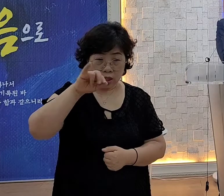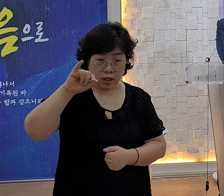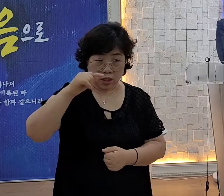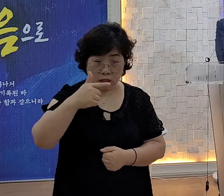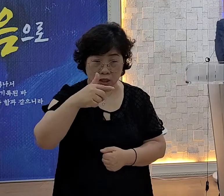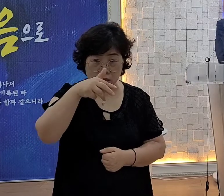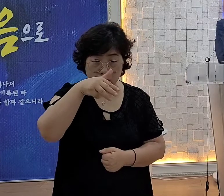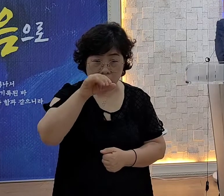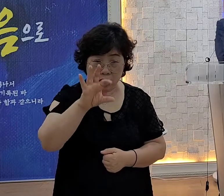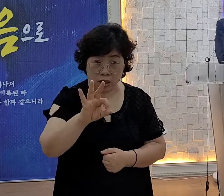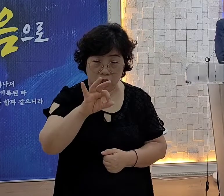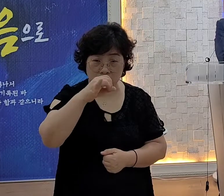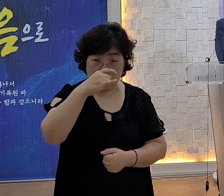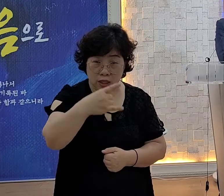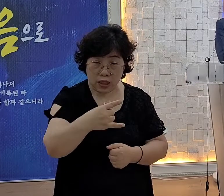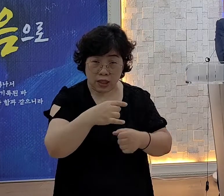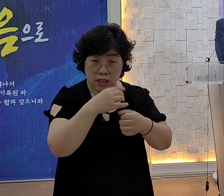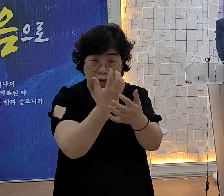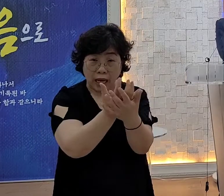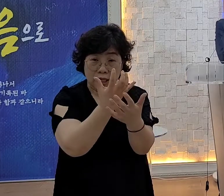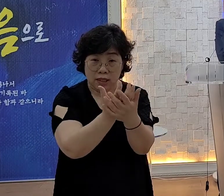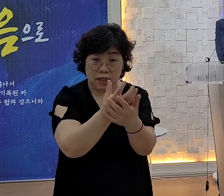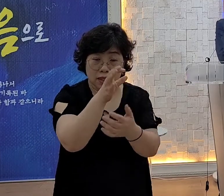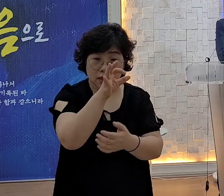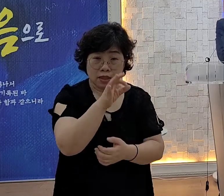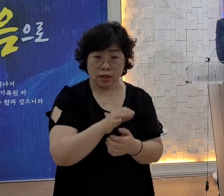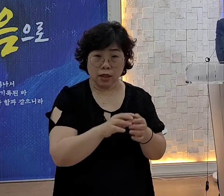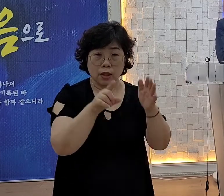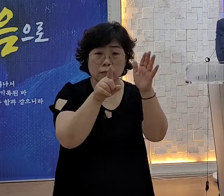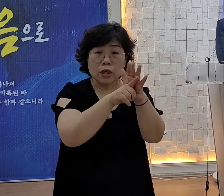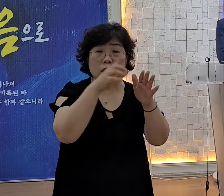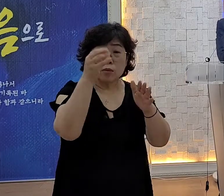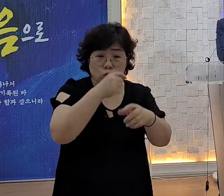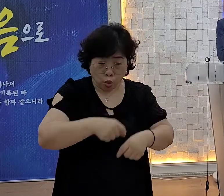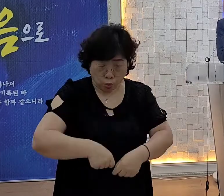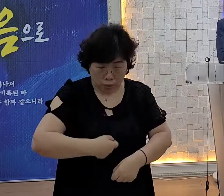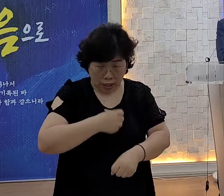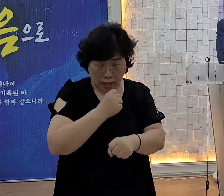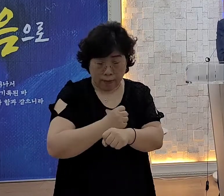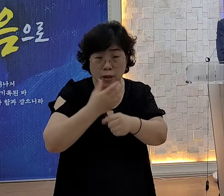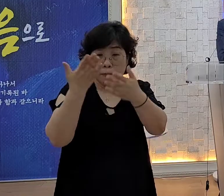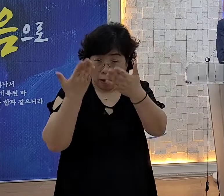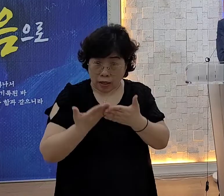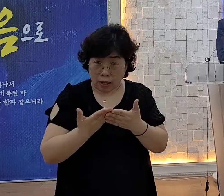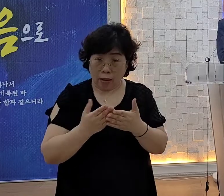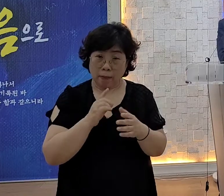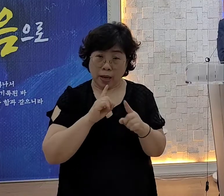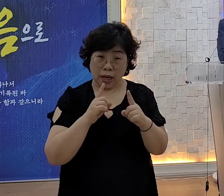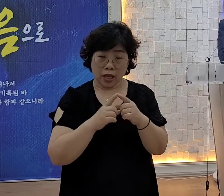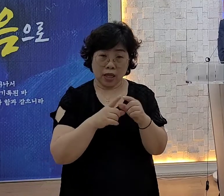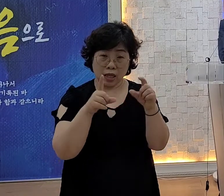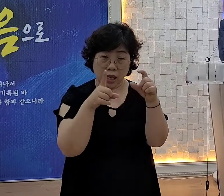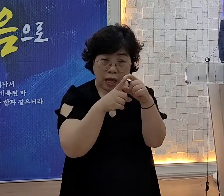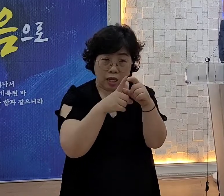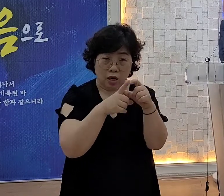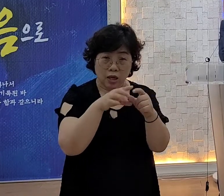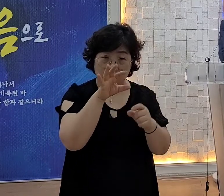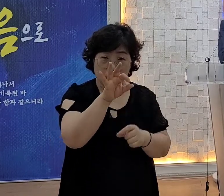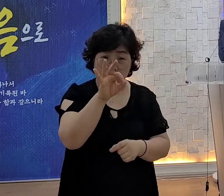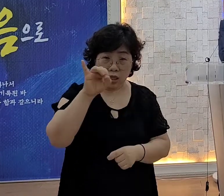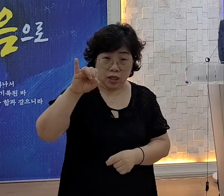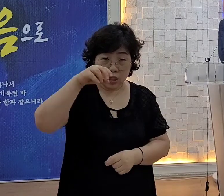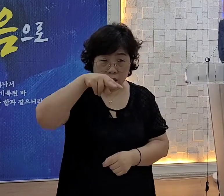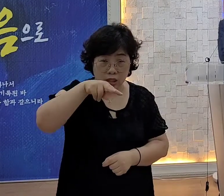이신칭의가 한자말이에요. 믿음으로 어렵다함을 받는다라는 뜻을 한자로 말로 하면